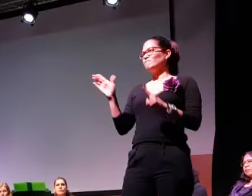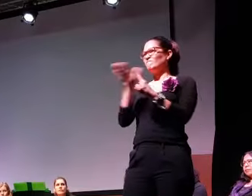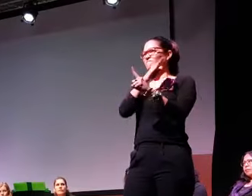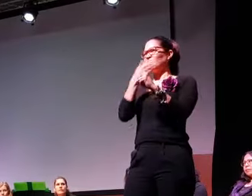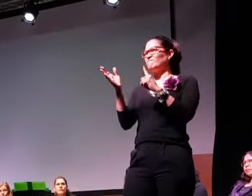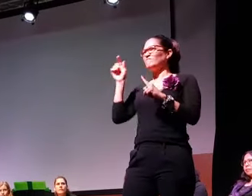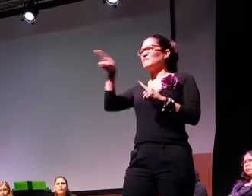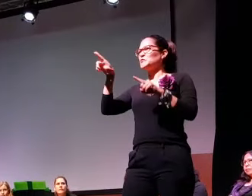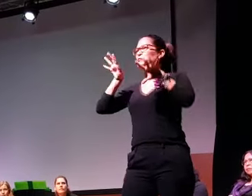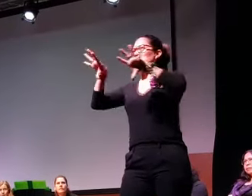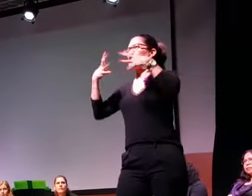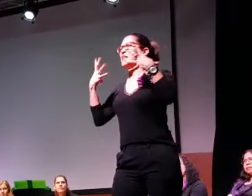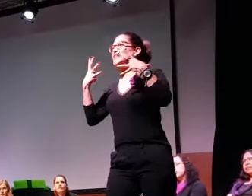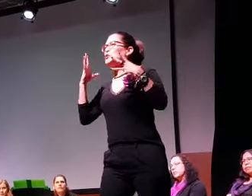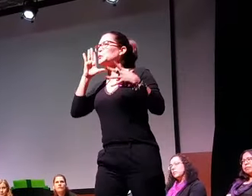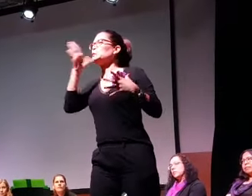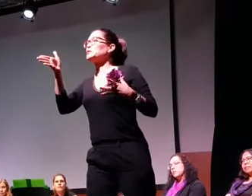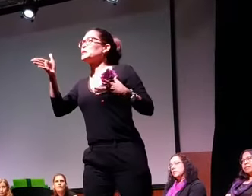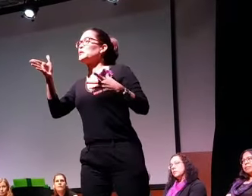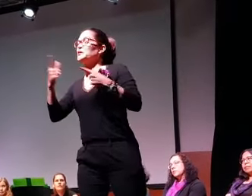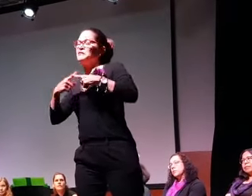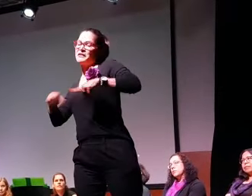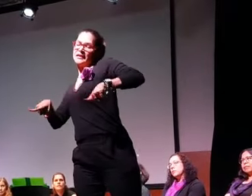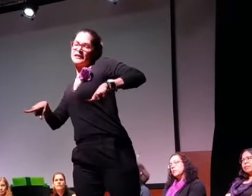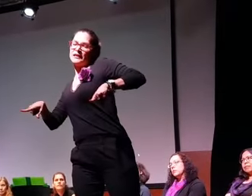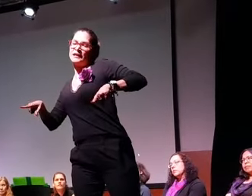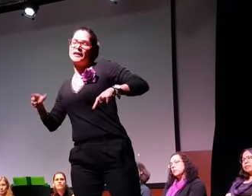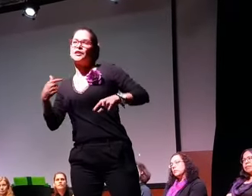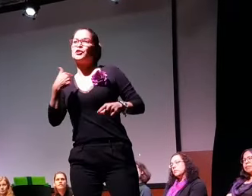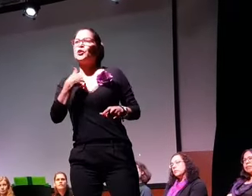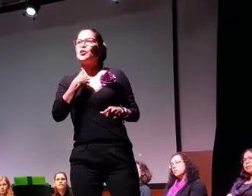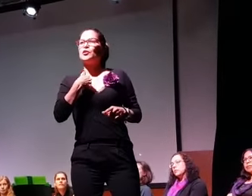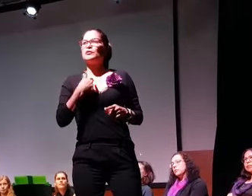Violento, golpeas lo diferente.